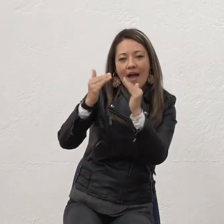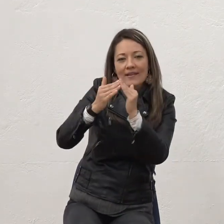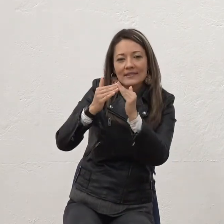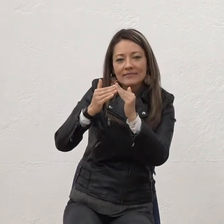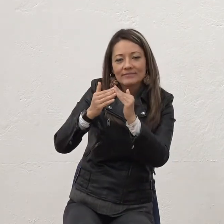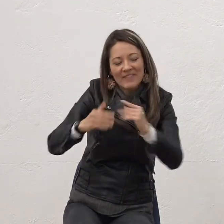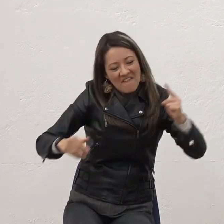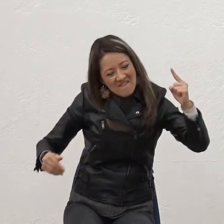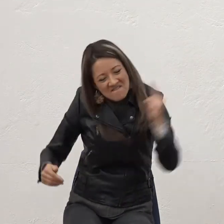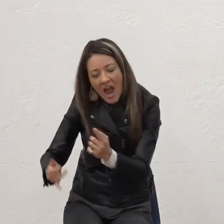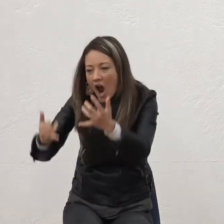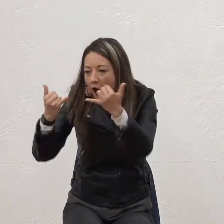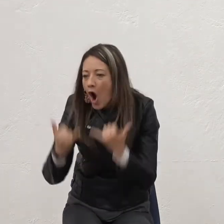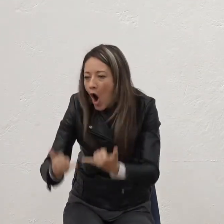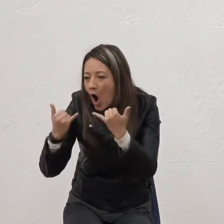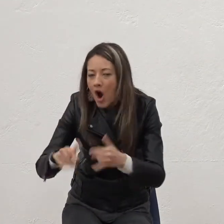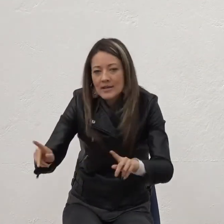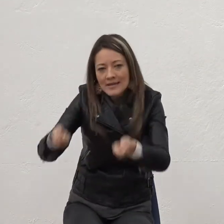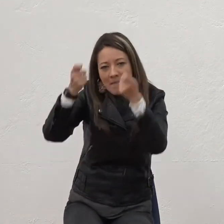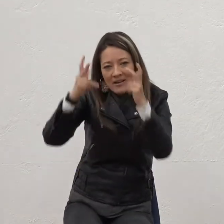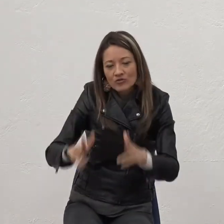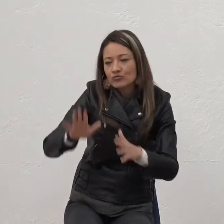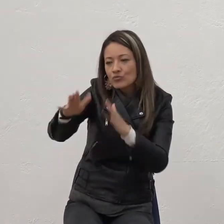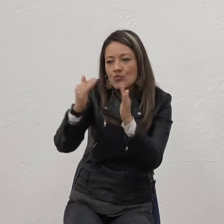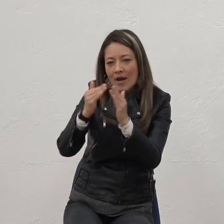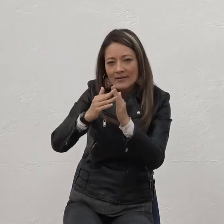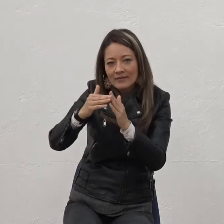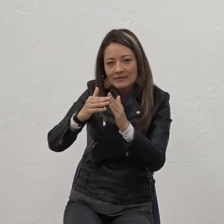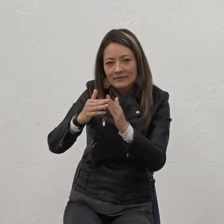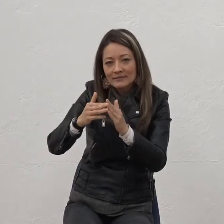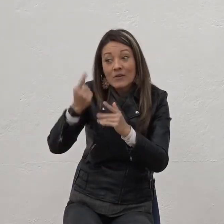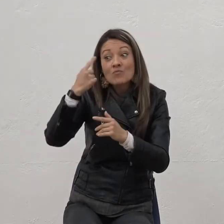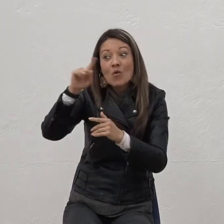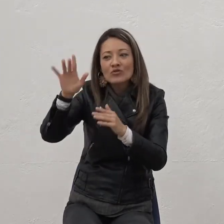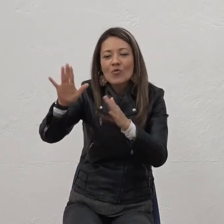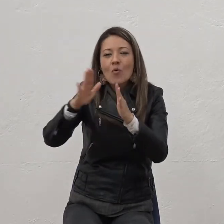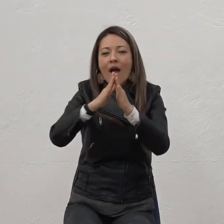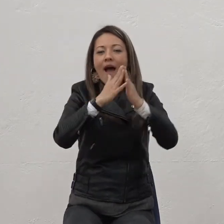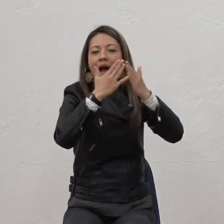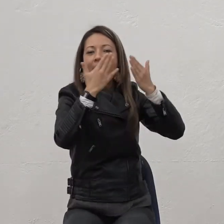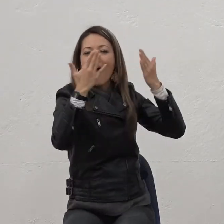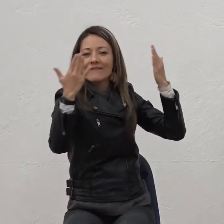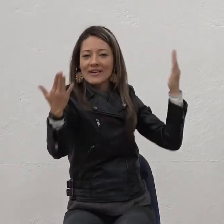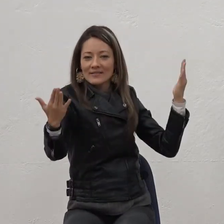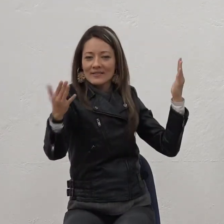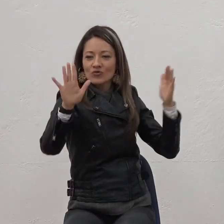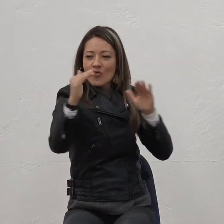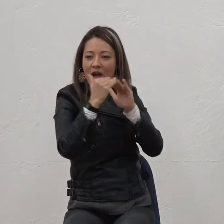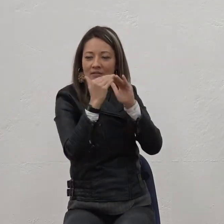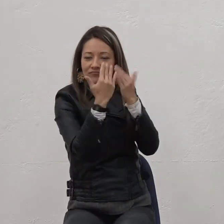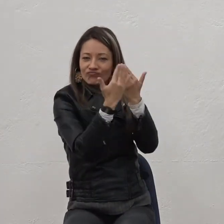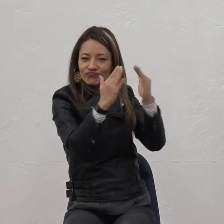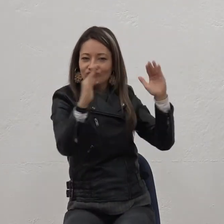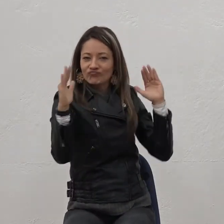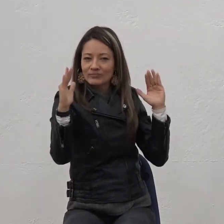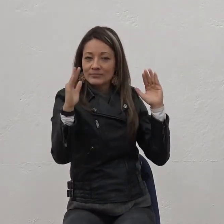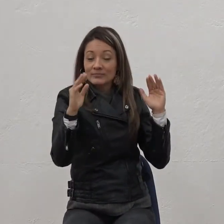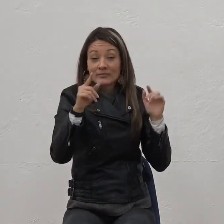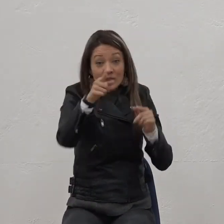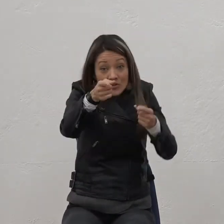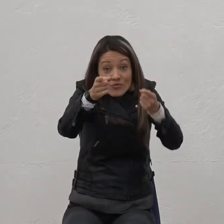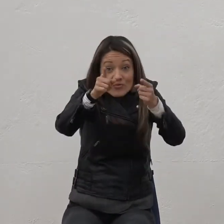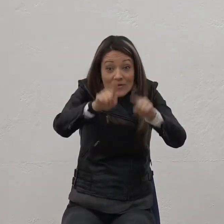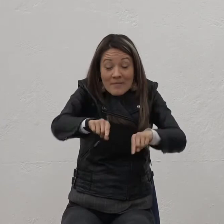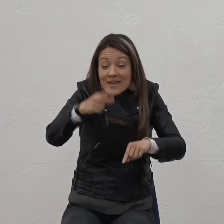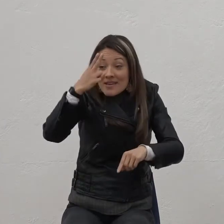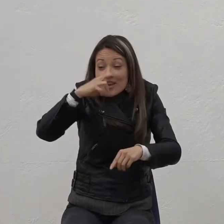Ha venido hoy la salvación a tu casa. Por eso abriste la puerta de tu casa. Y tú también